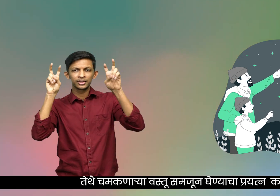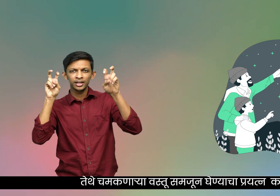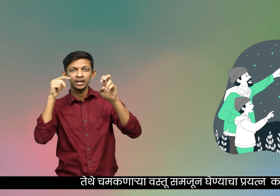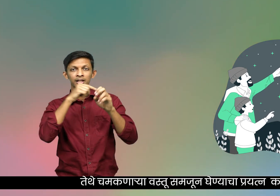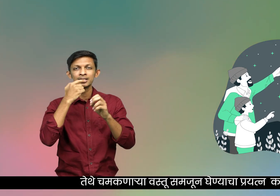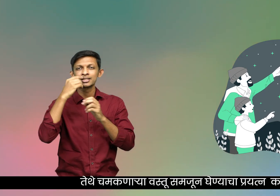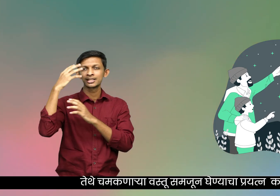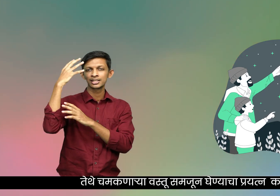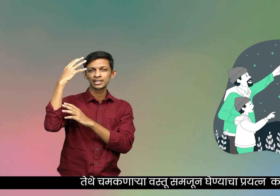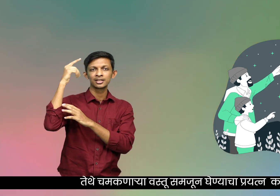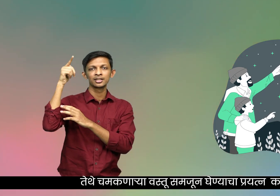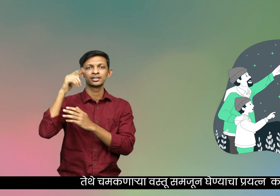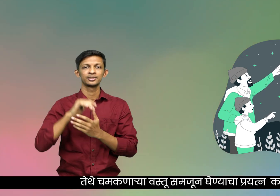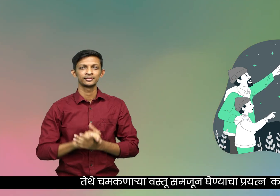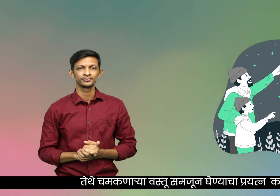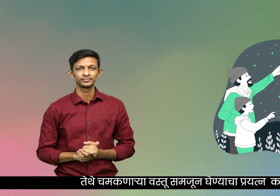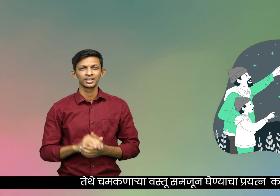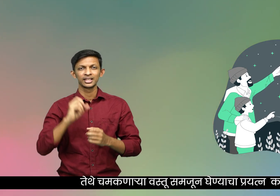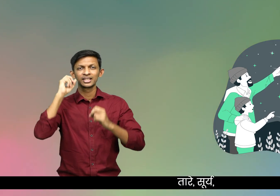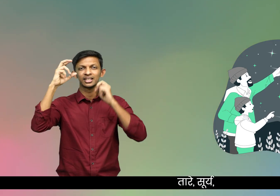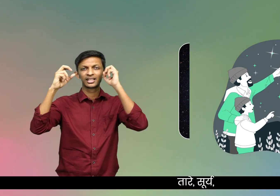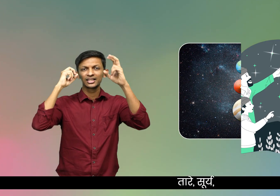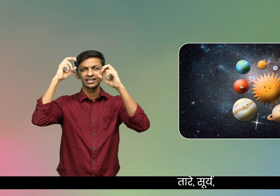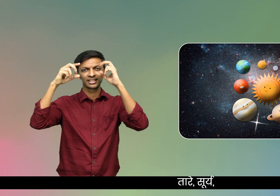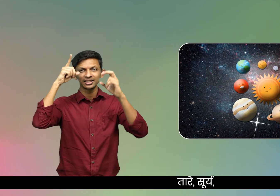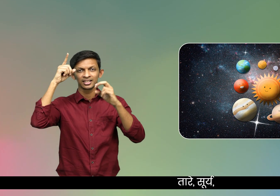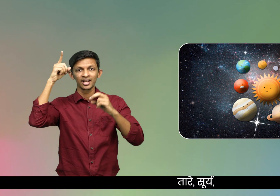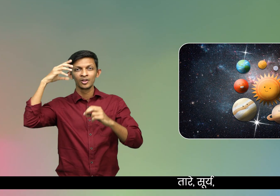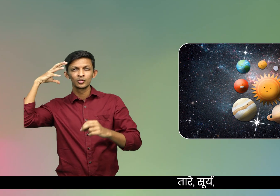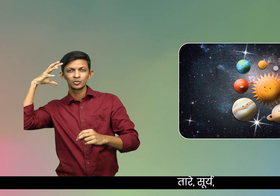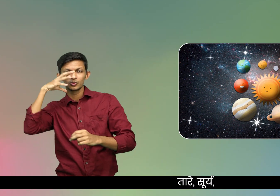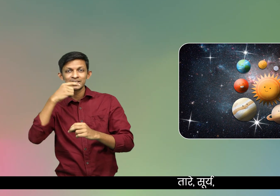घेण्याचा प्रयत्न करत आहे. तारे,